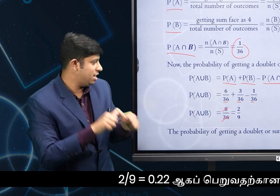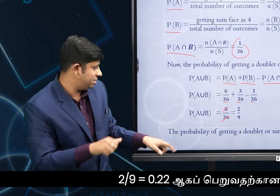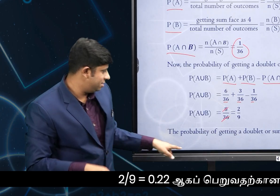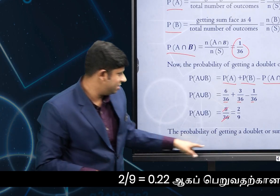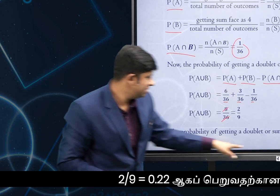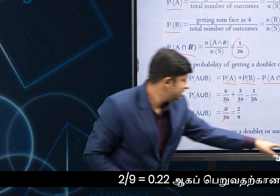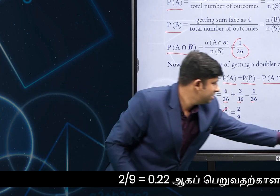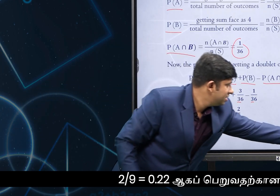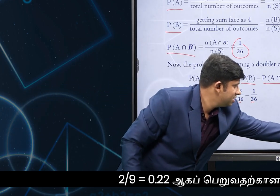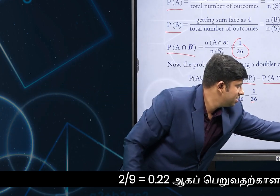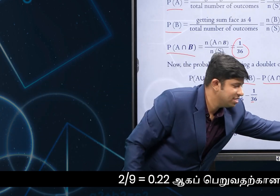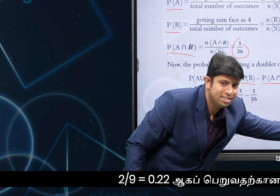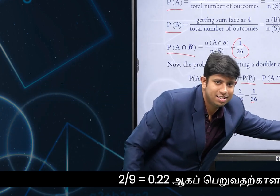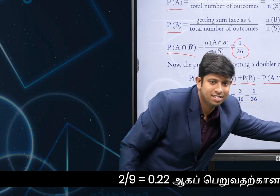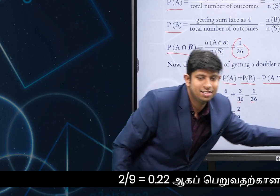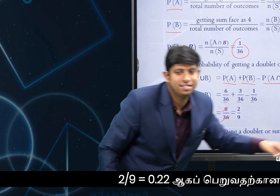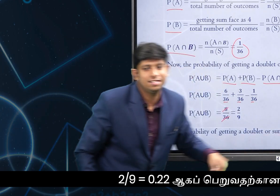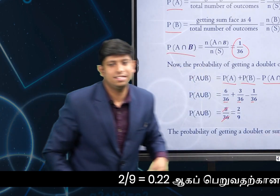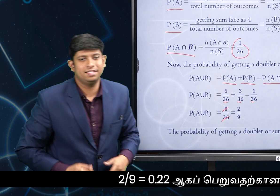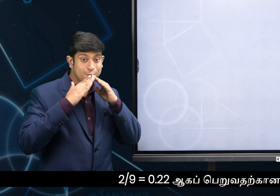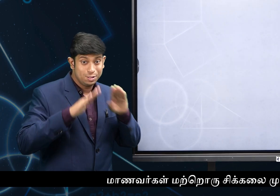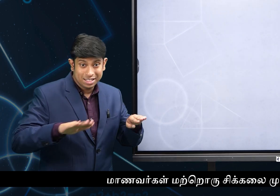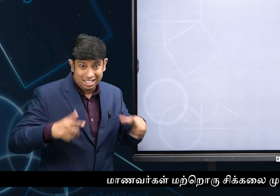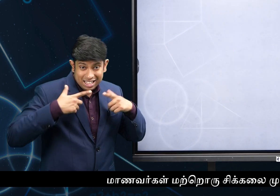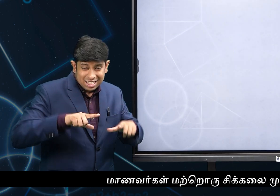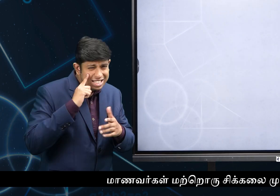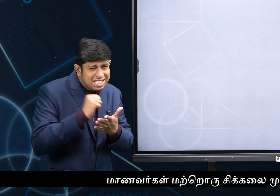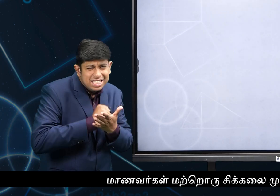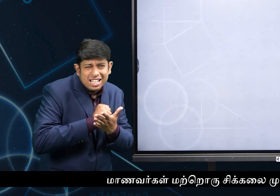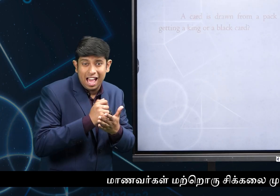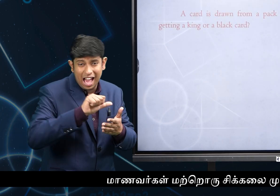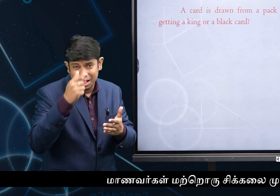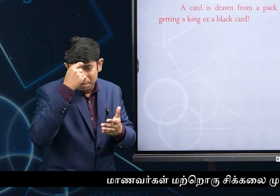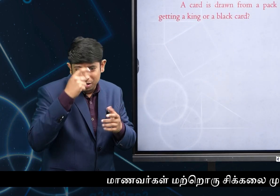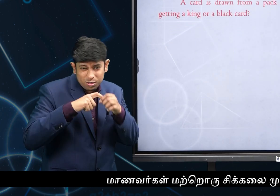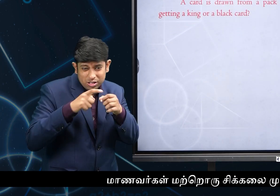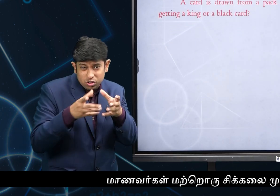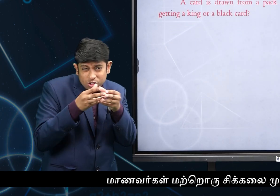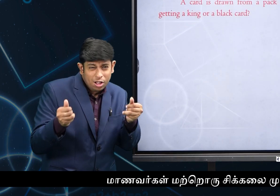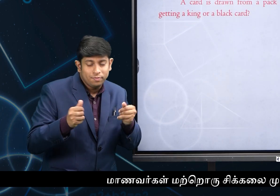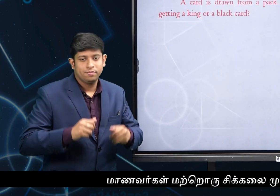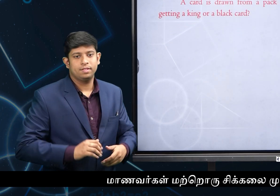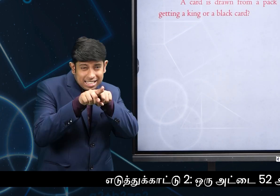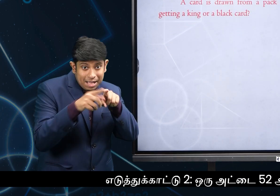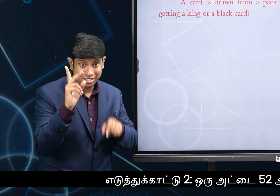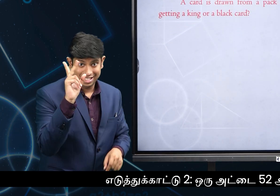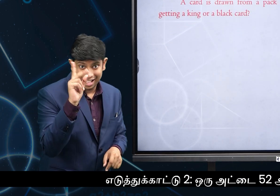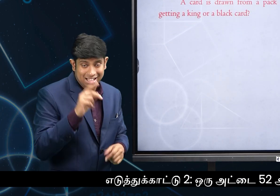0.22 ஆக பெறுவதற்கான நிகழ்தகவு. மாணவர்களே, மற்றொரு சிக்கலை முயற்சிப்போம். எடுத்துக்காட்டு 2.